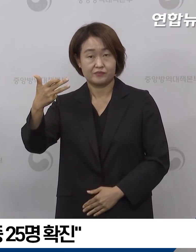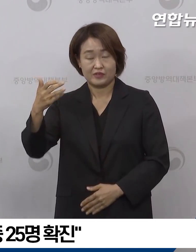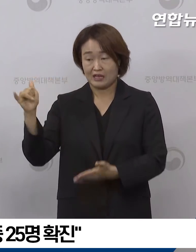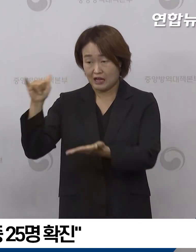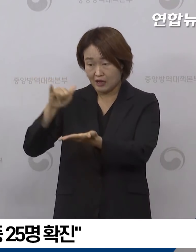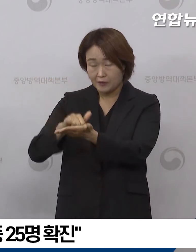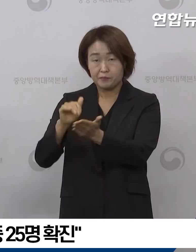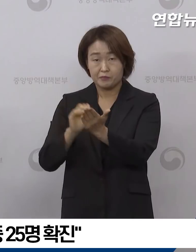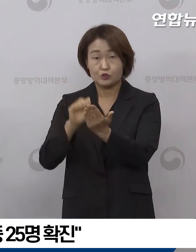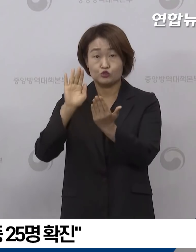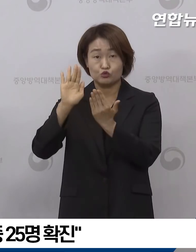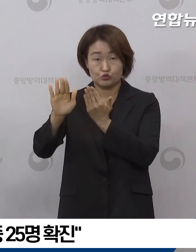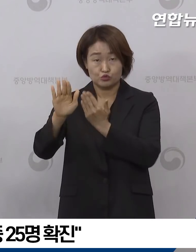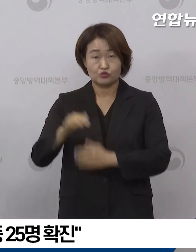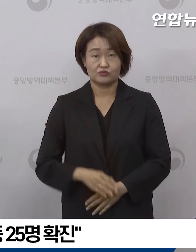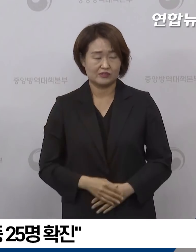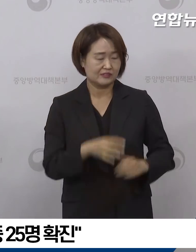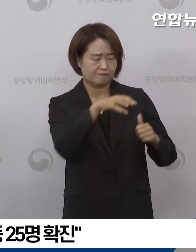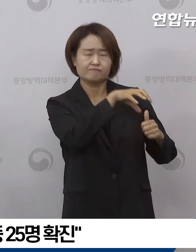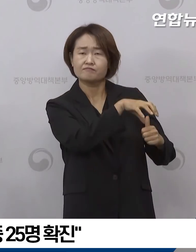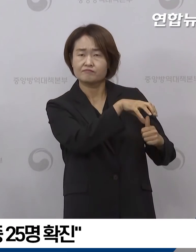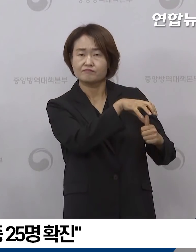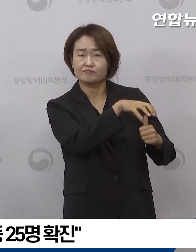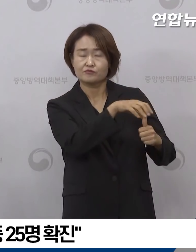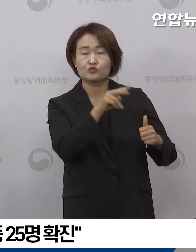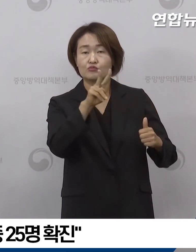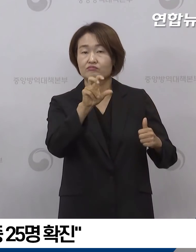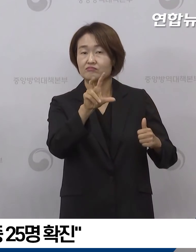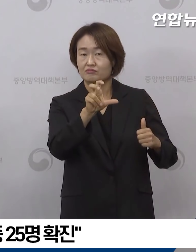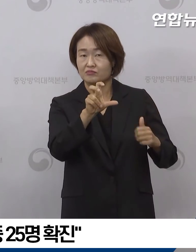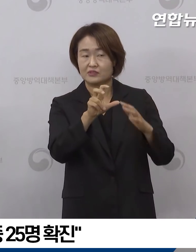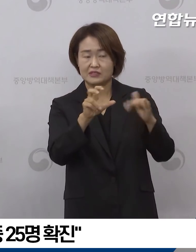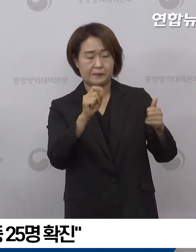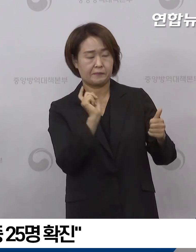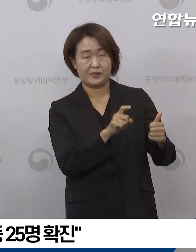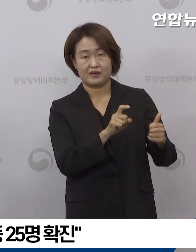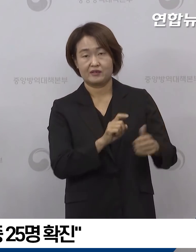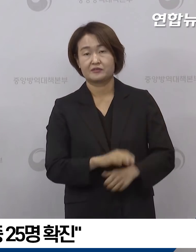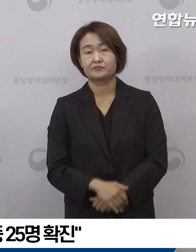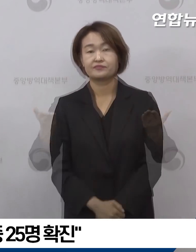입국 후 지역사회에서 자가 격리 중에 25명이 확진되었습니다.